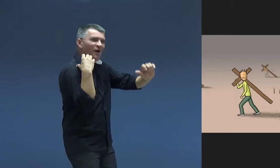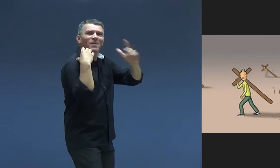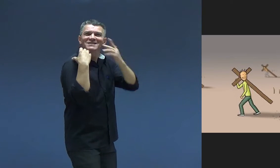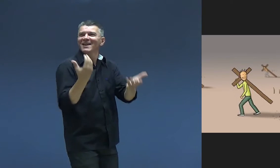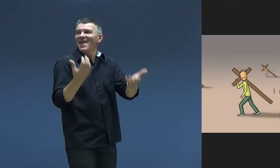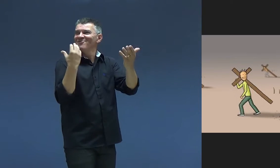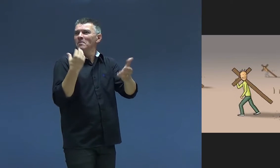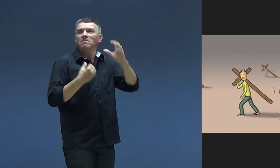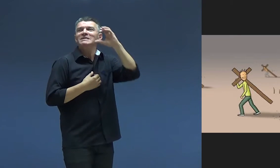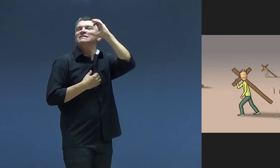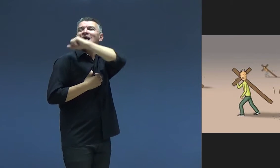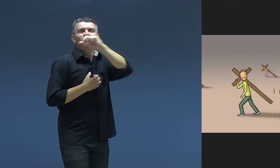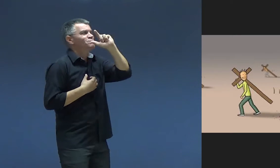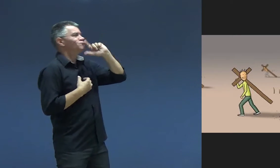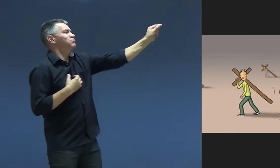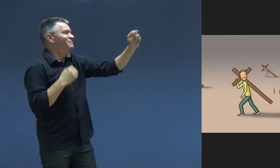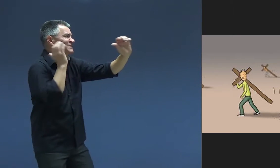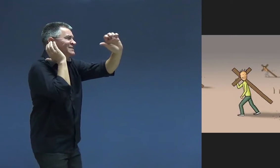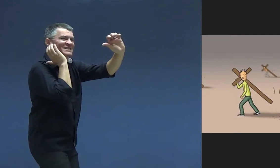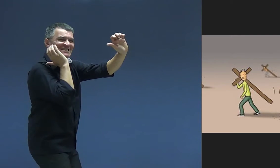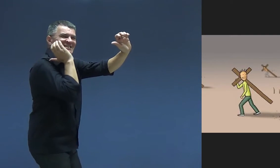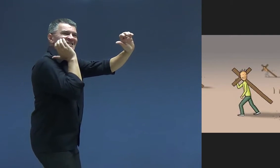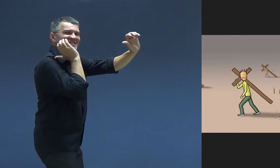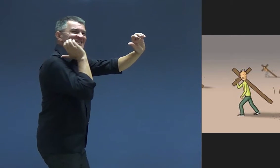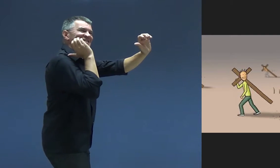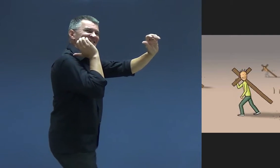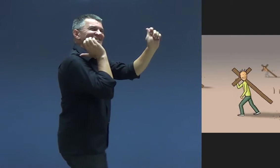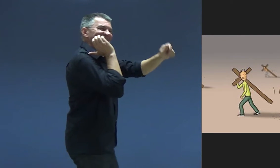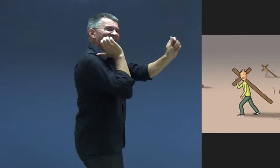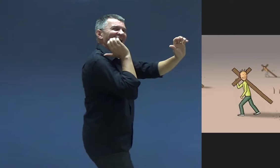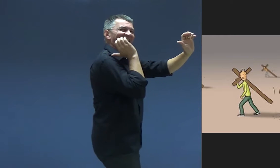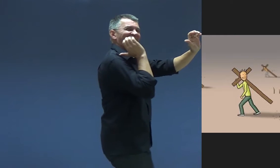Olha lá, aí ficou, parece que ficou mais leve, né? Nossa, agora dá pra até correr se eu quiser.